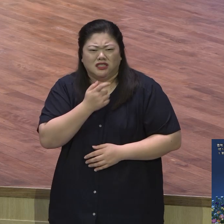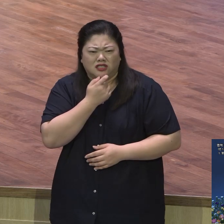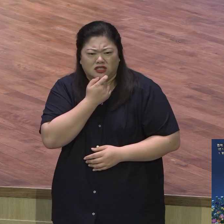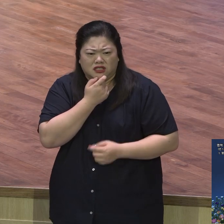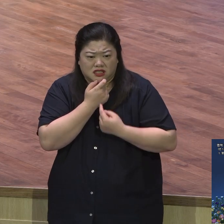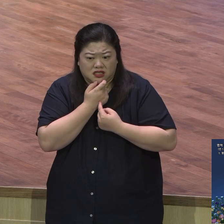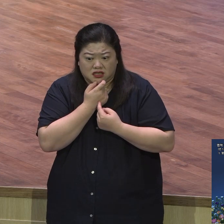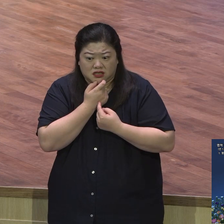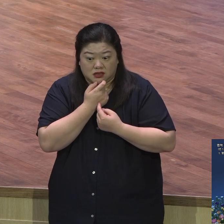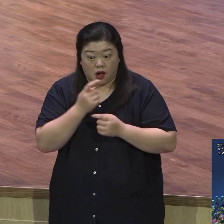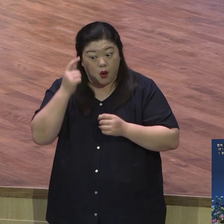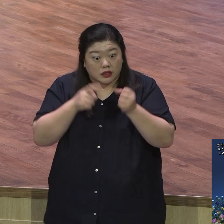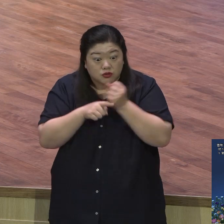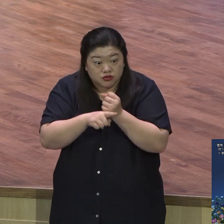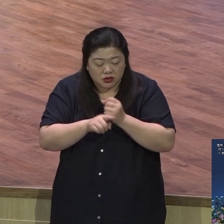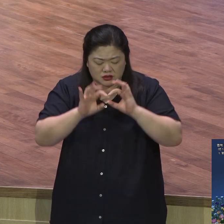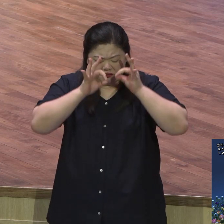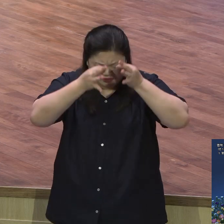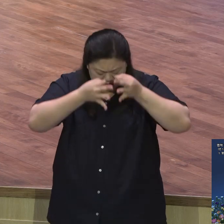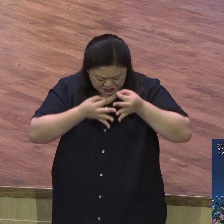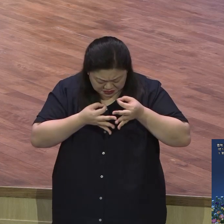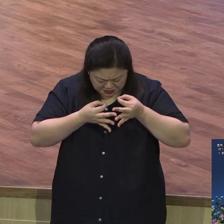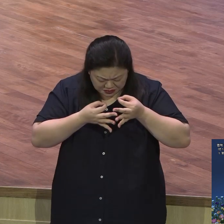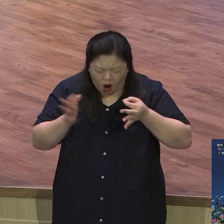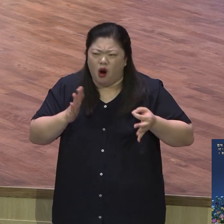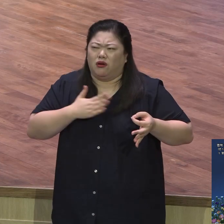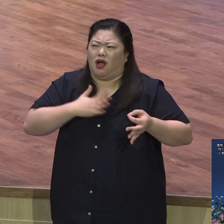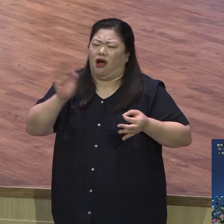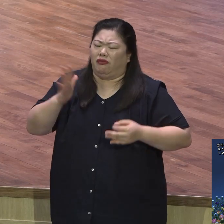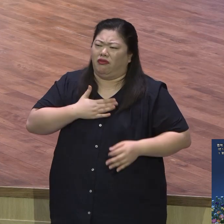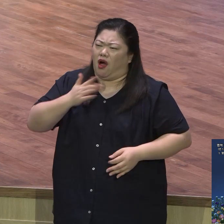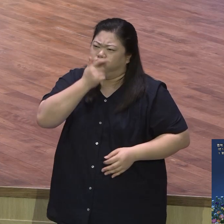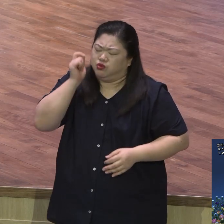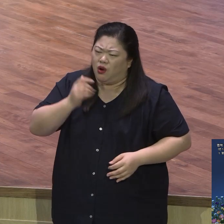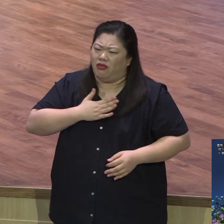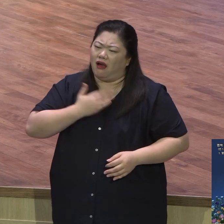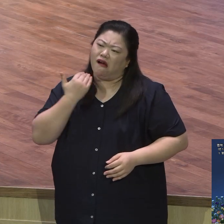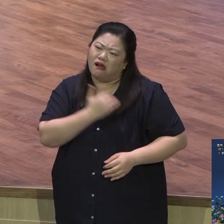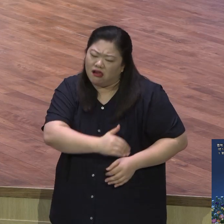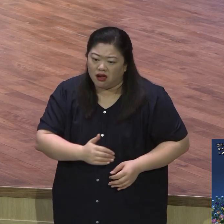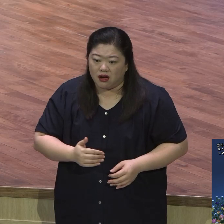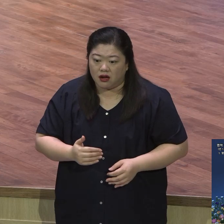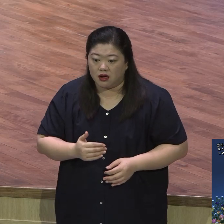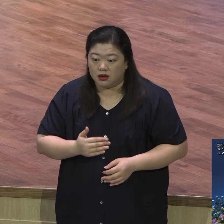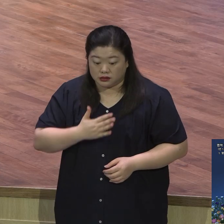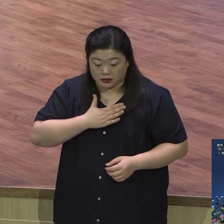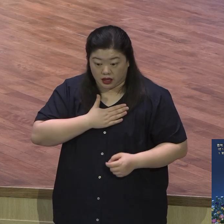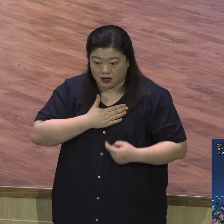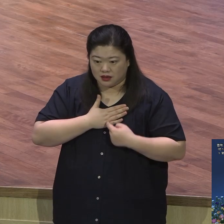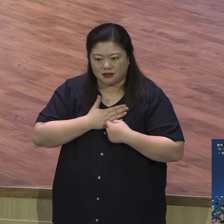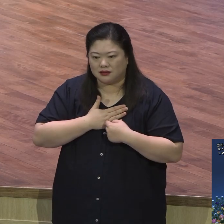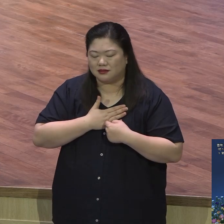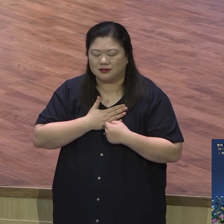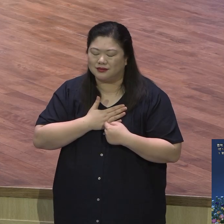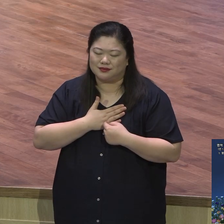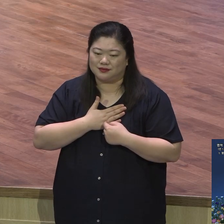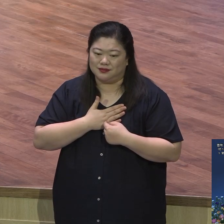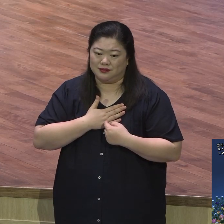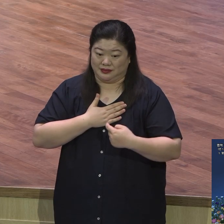자기 자기 능력 나 나 나 나라는 애틀 이게 사로잡혀가지고